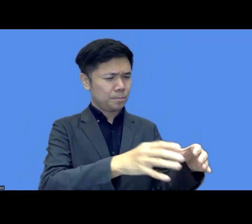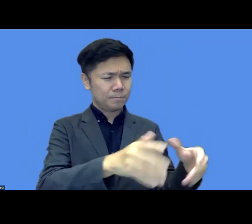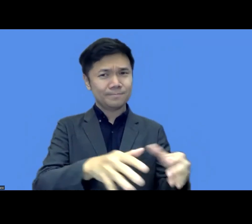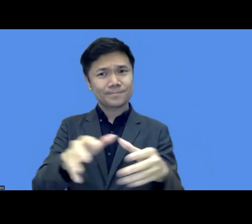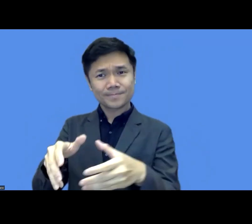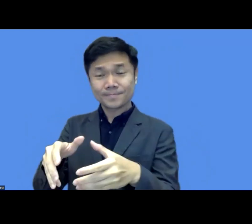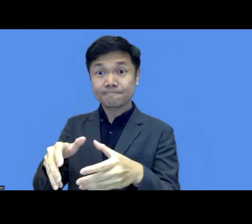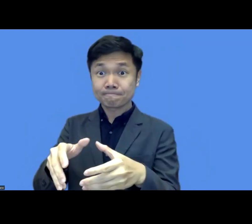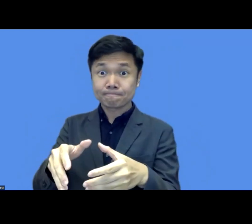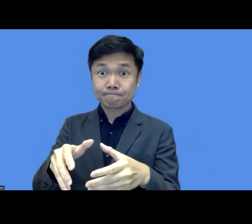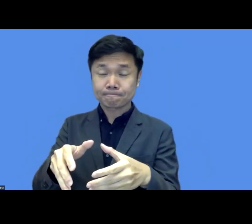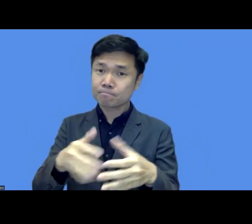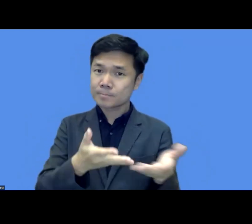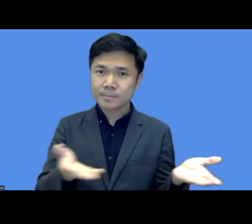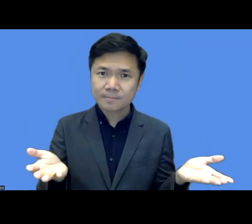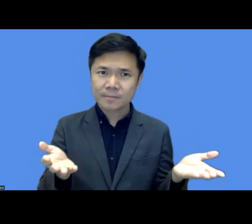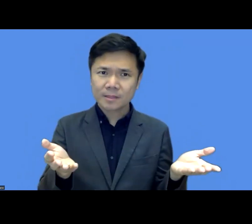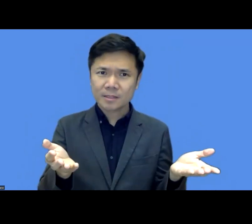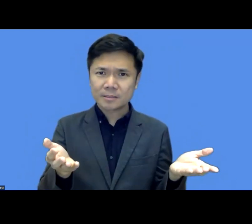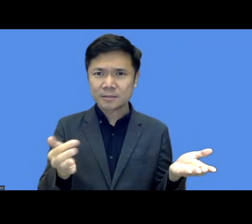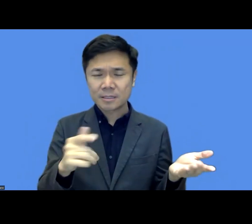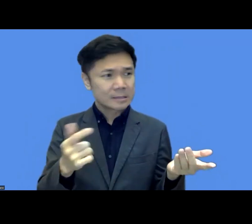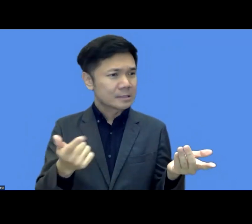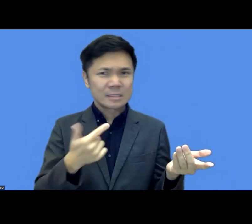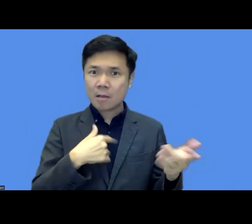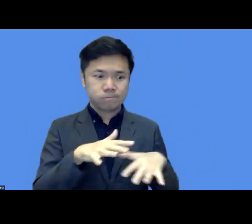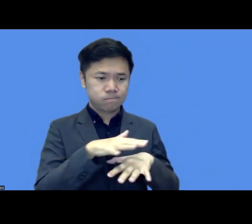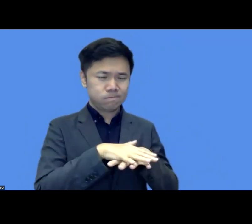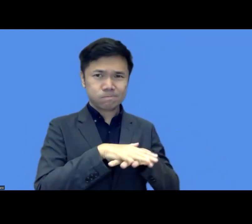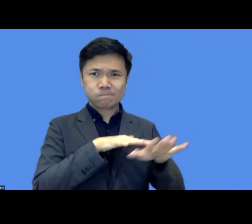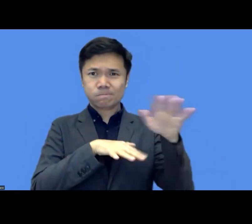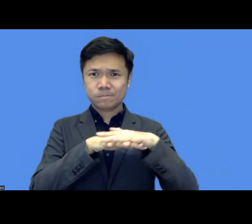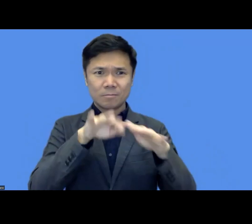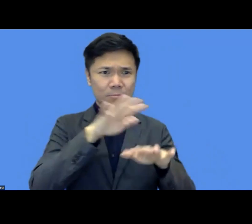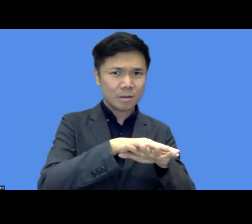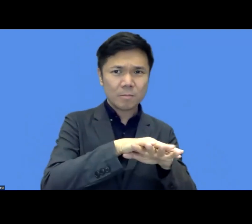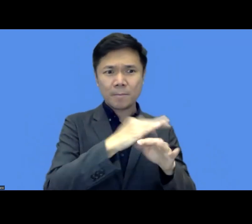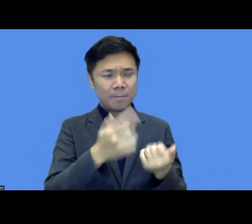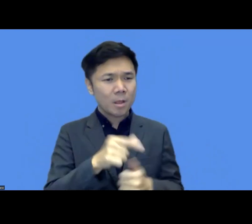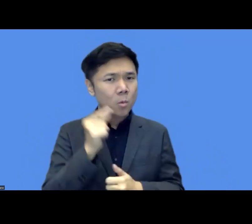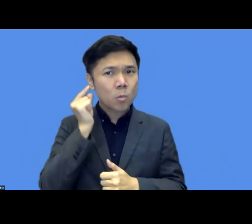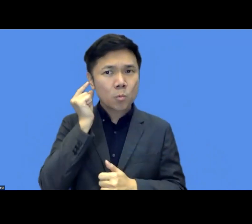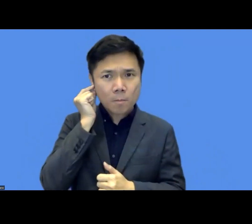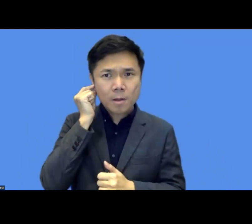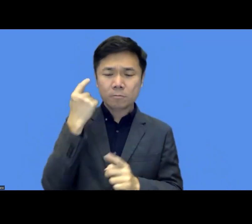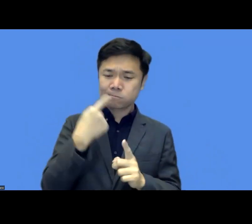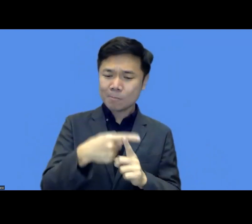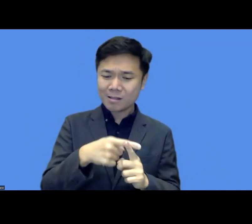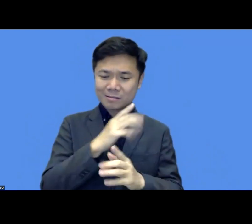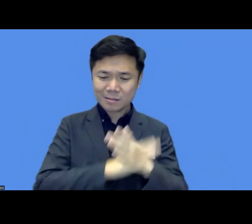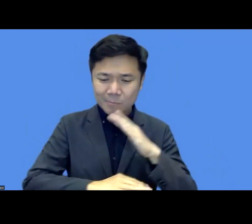facing intersecting discrimination based on displacement and the discrimination that's